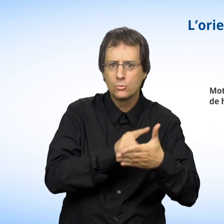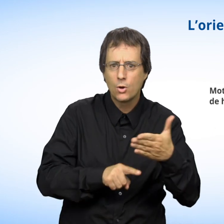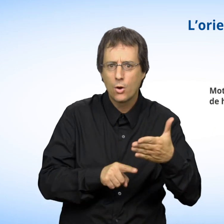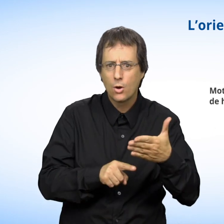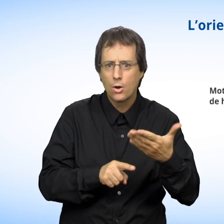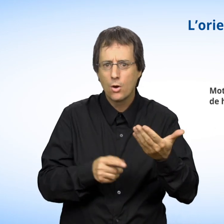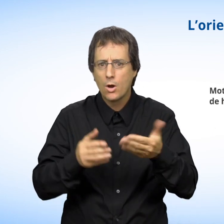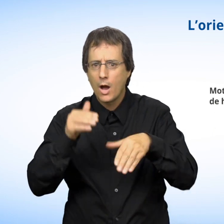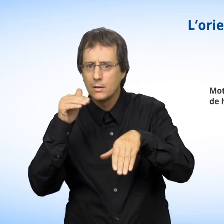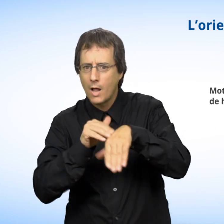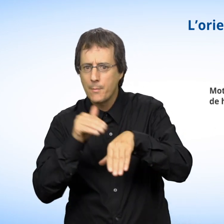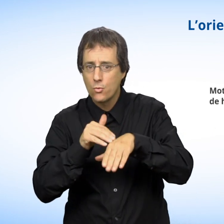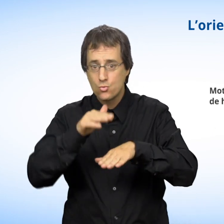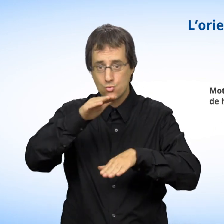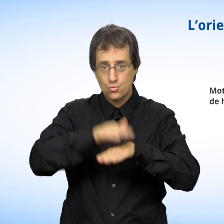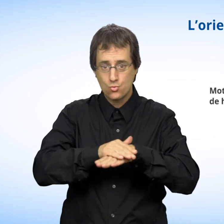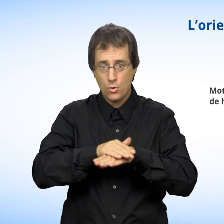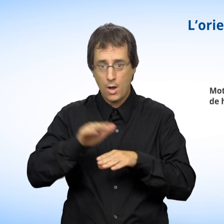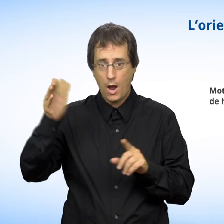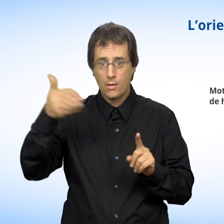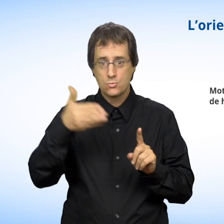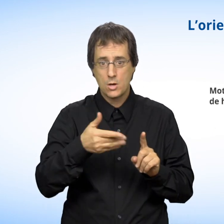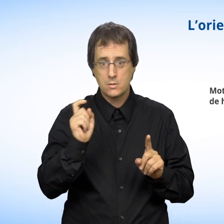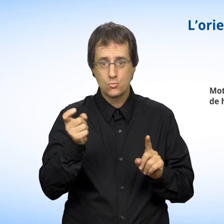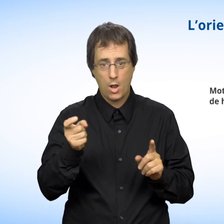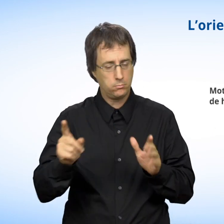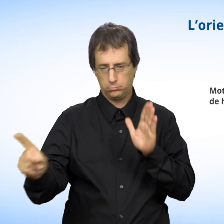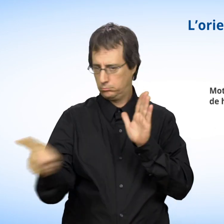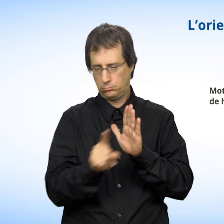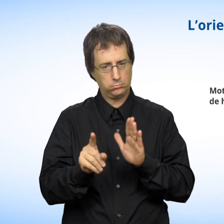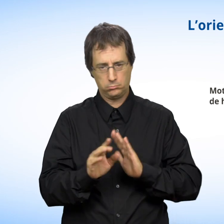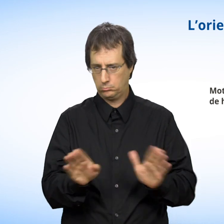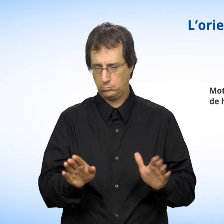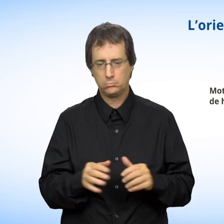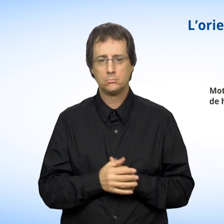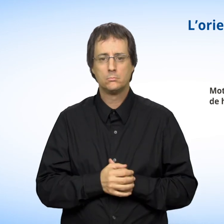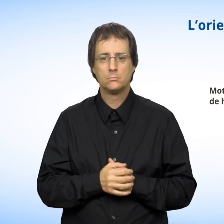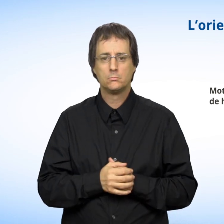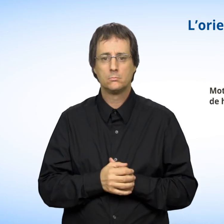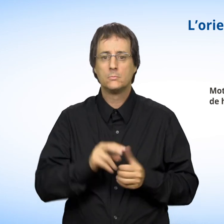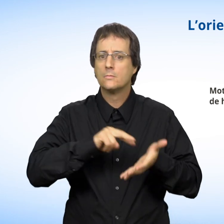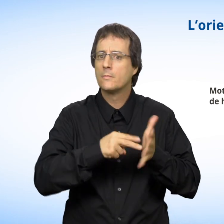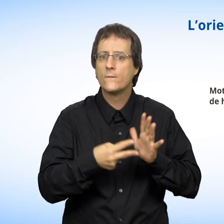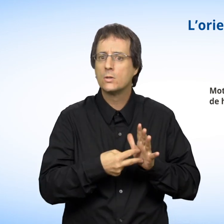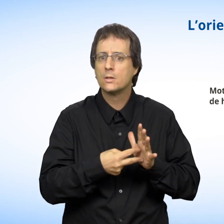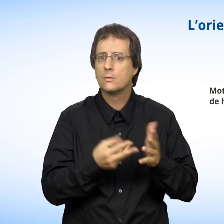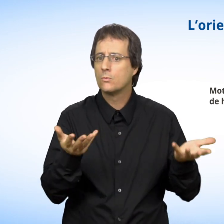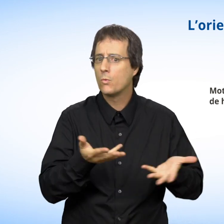bisexuelle l'orientation sexuelle est un motif interdit de discrimination et de harcèlement